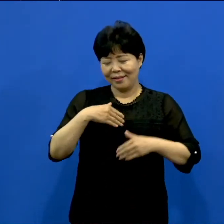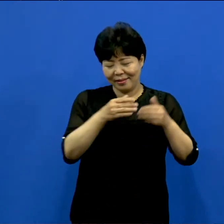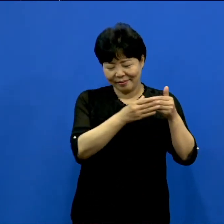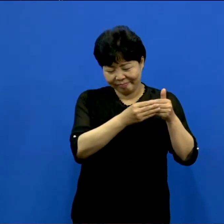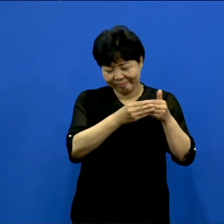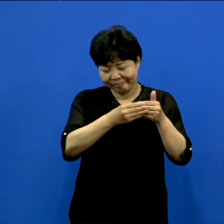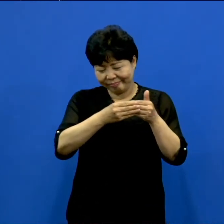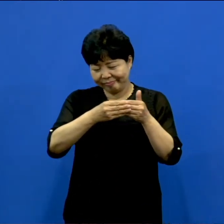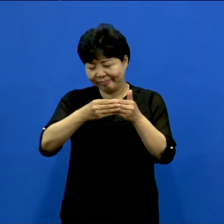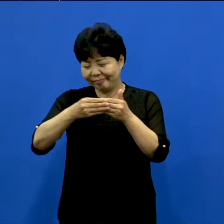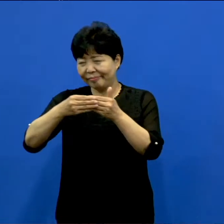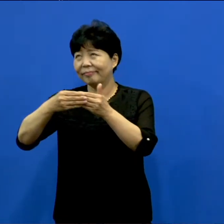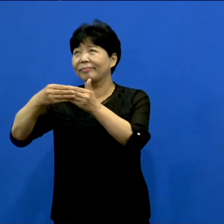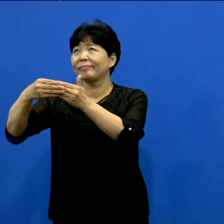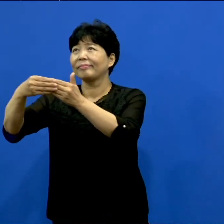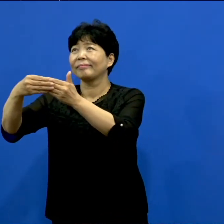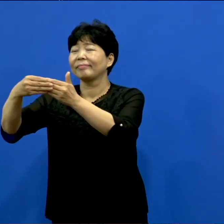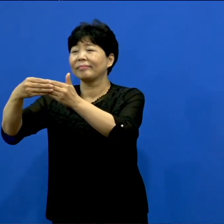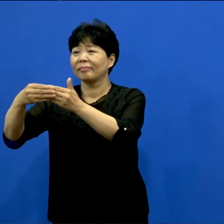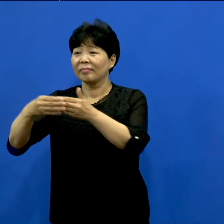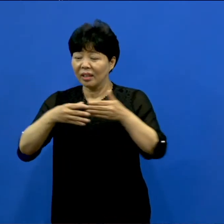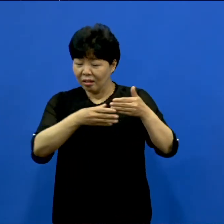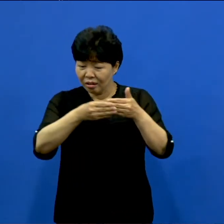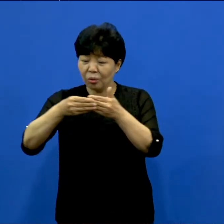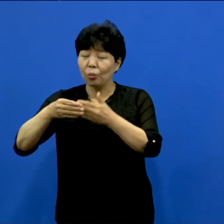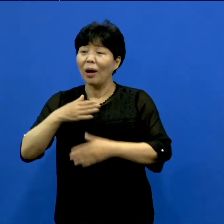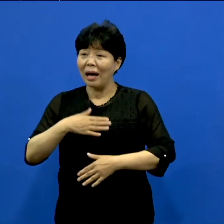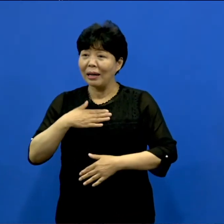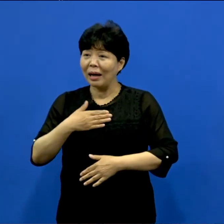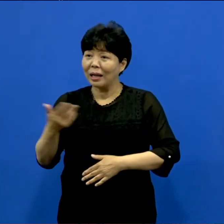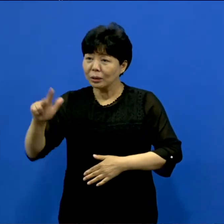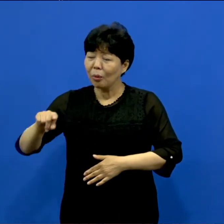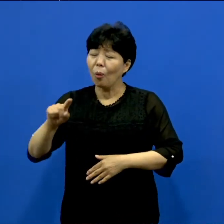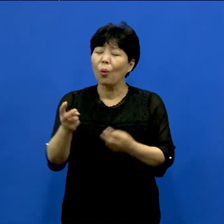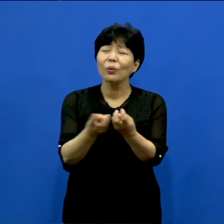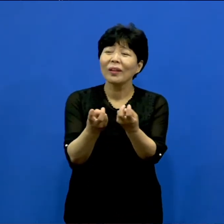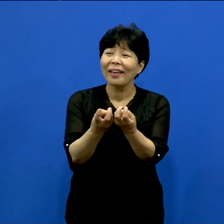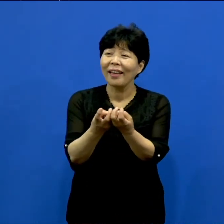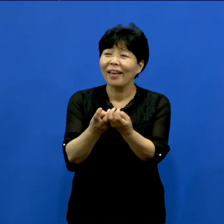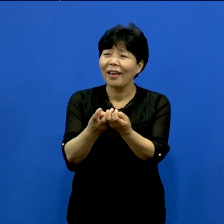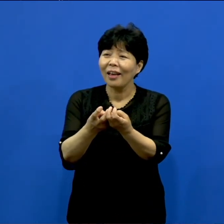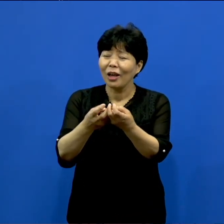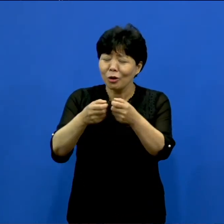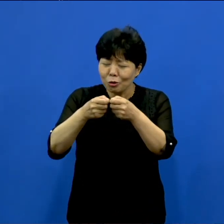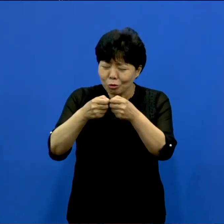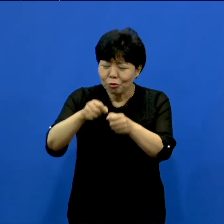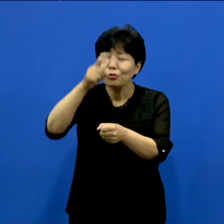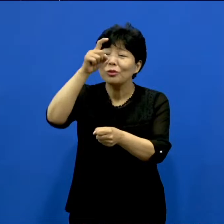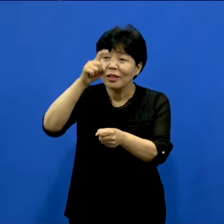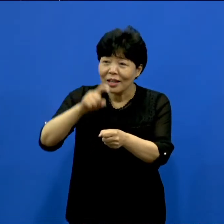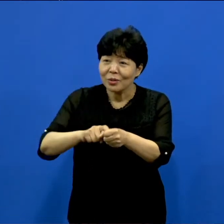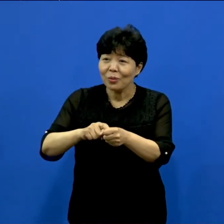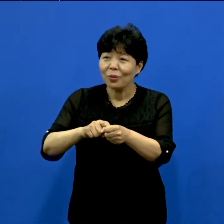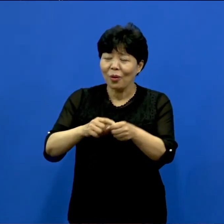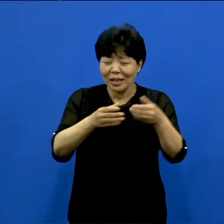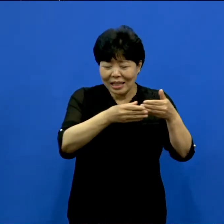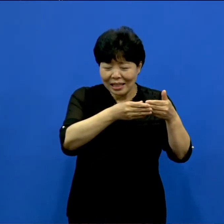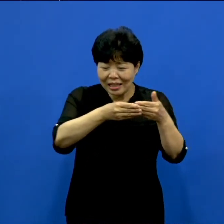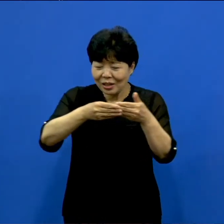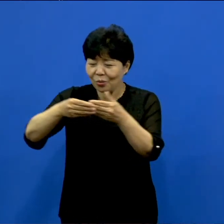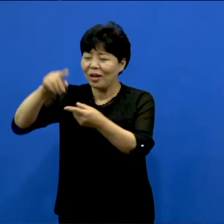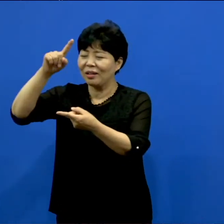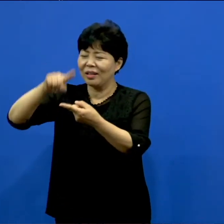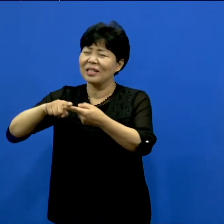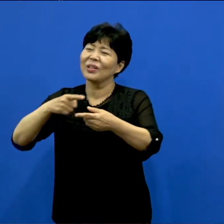하나님의 인도 모르는 사람 없잖아요. 근데 어떻게 인도하시는지를 맛보라는 거예요. 맛보라는 거죠. 하나님